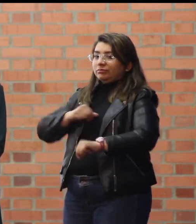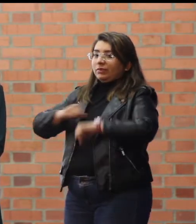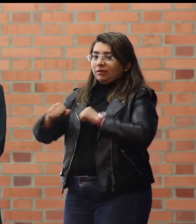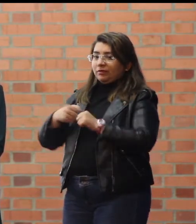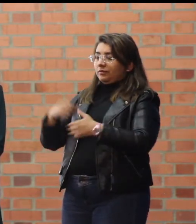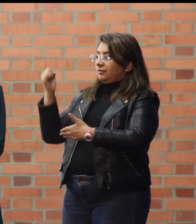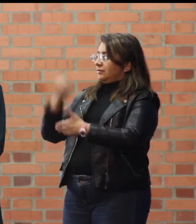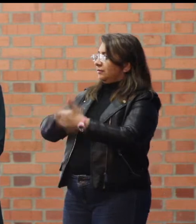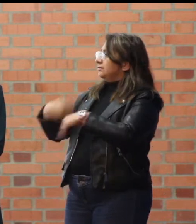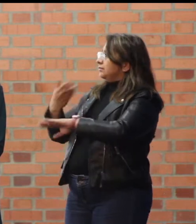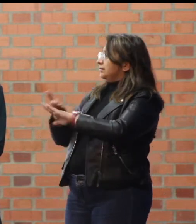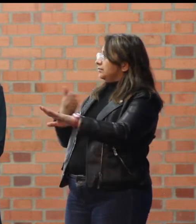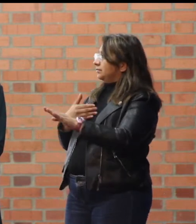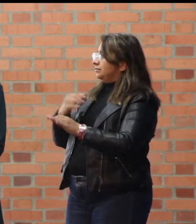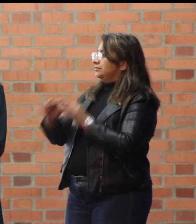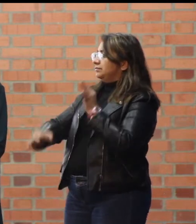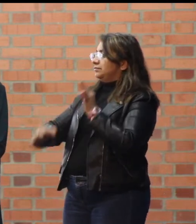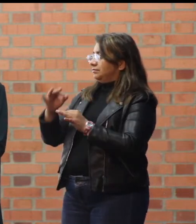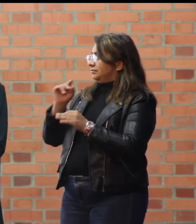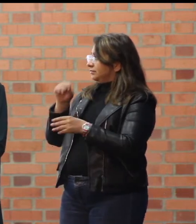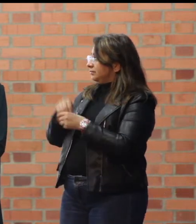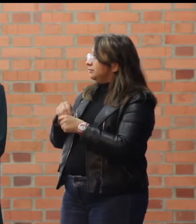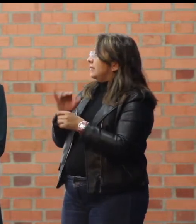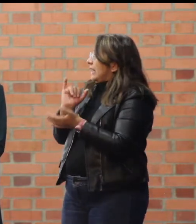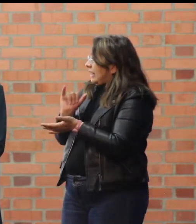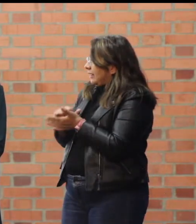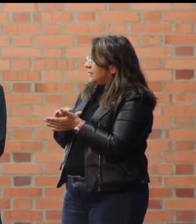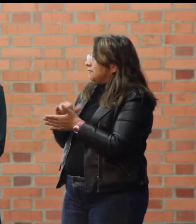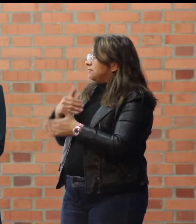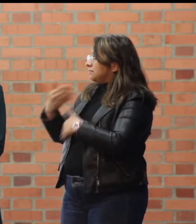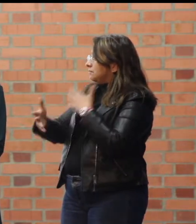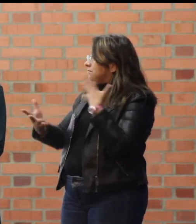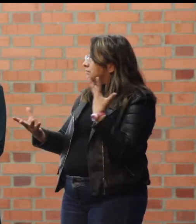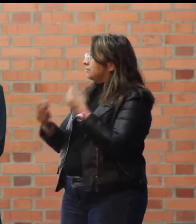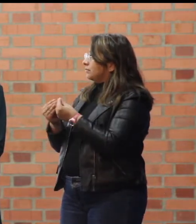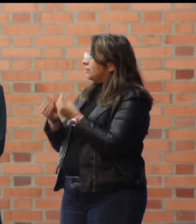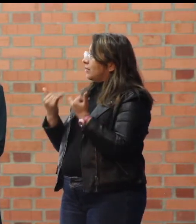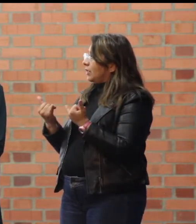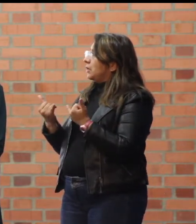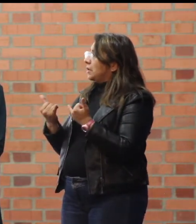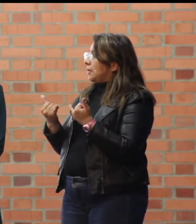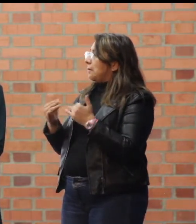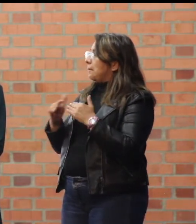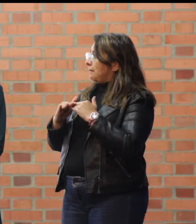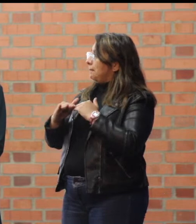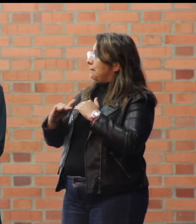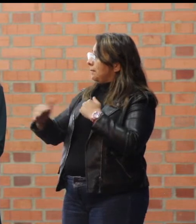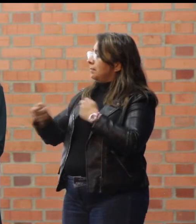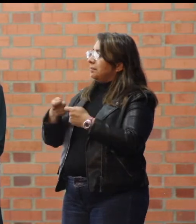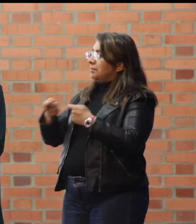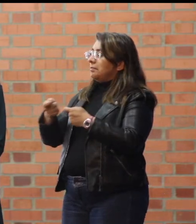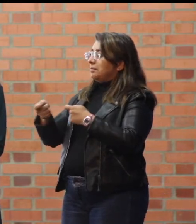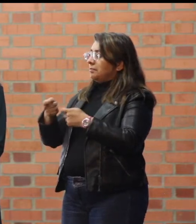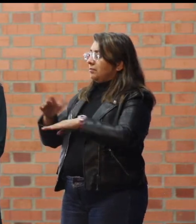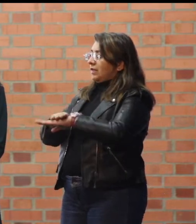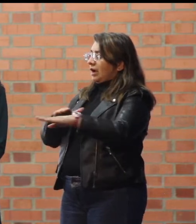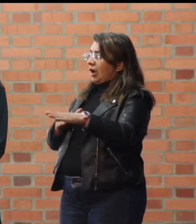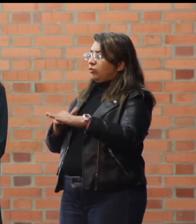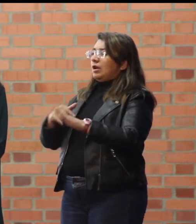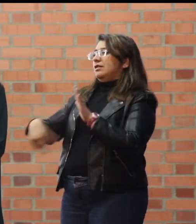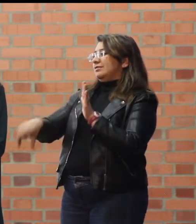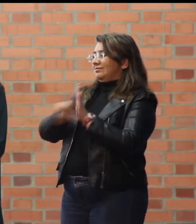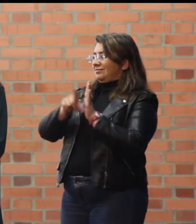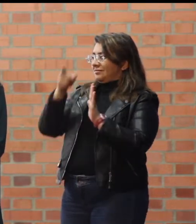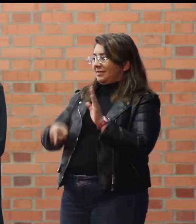hasta la semana 24 y con posterioridad a este momento se mantuvo el modelo de causales que ya